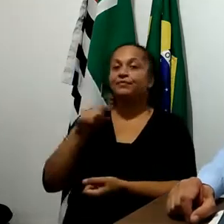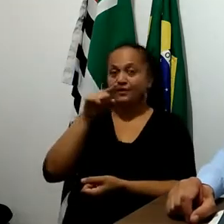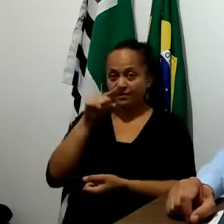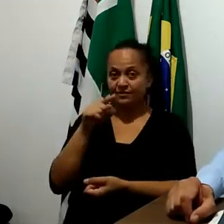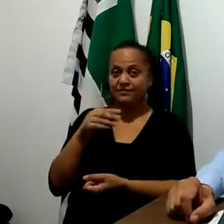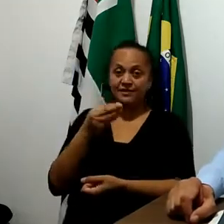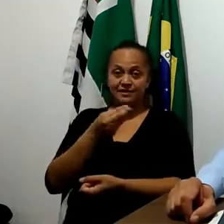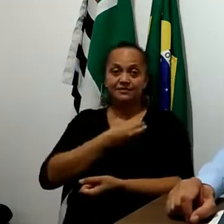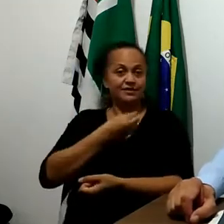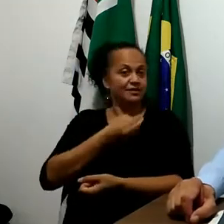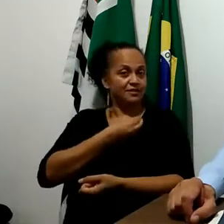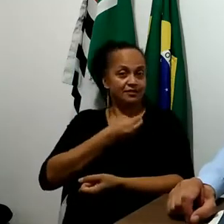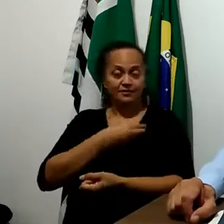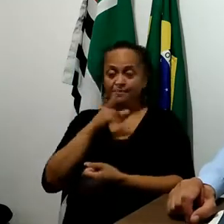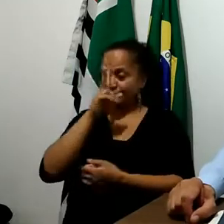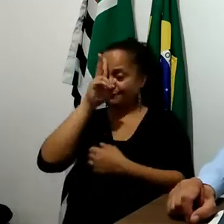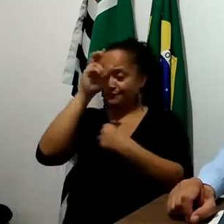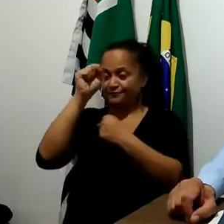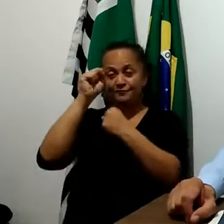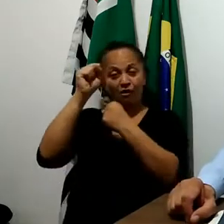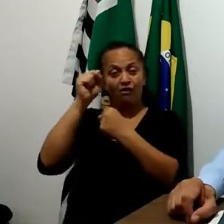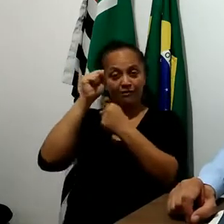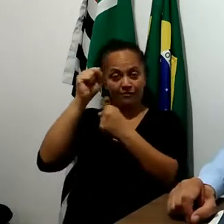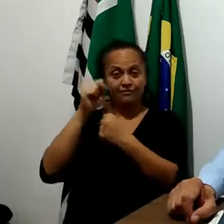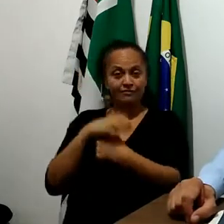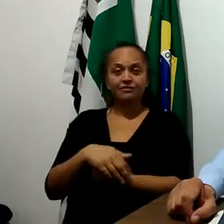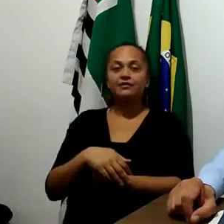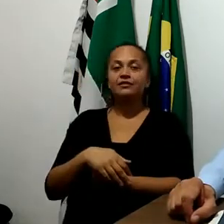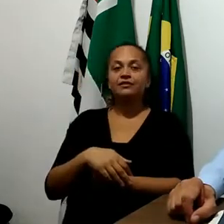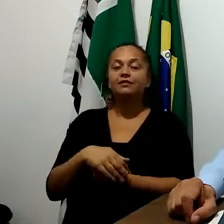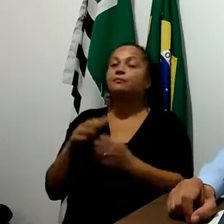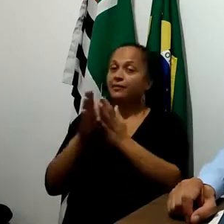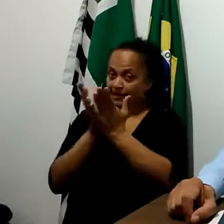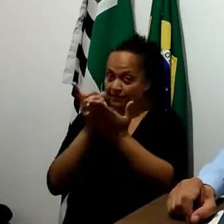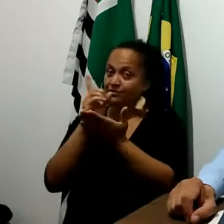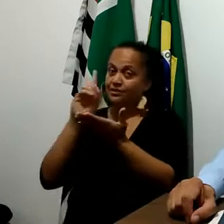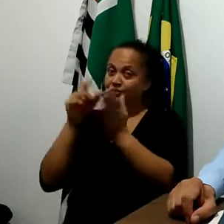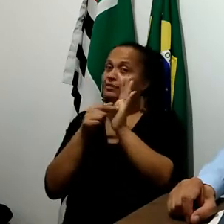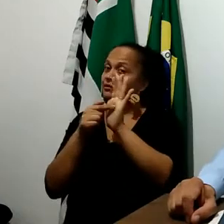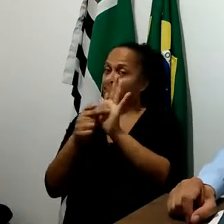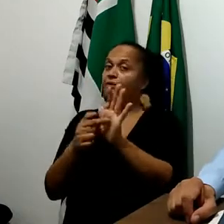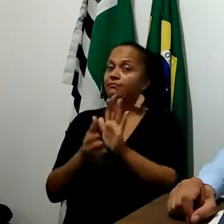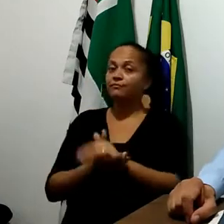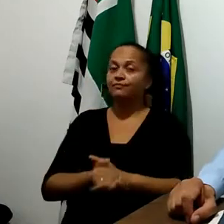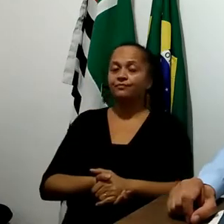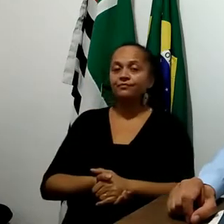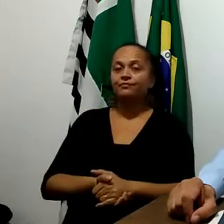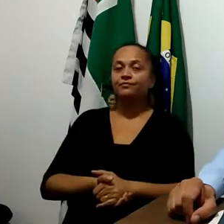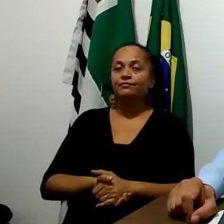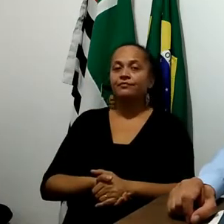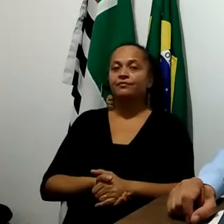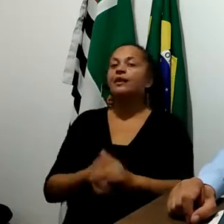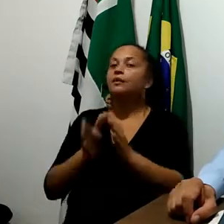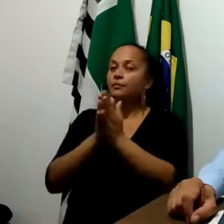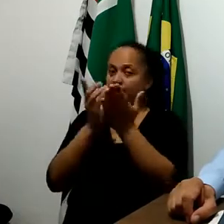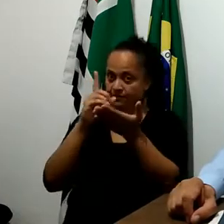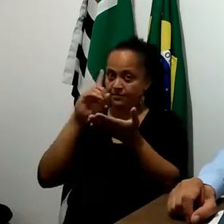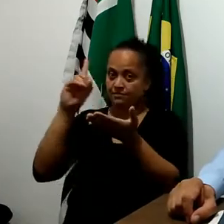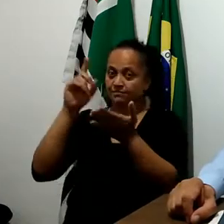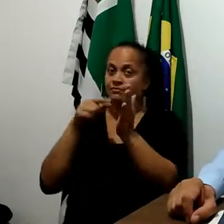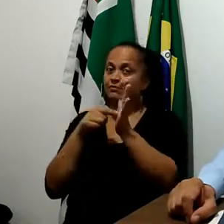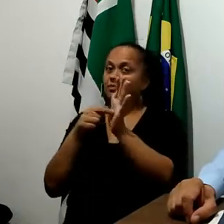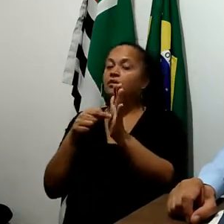e vai ficar muito mais forte. Foi lá que nós lemos lá. Que a tribulação, ela produz